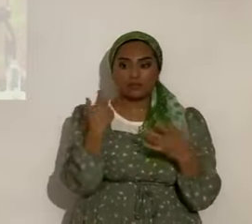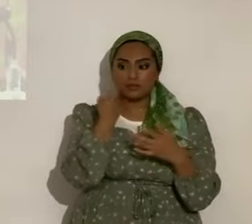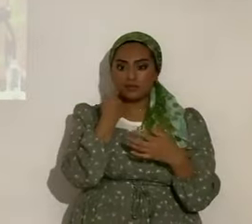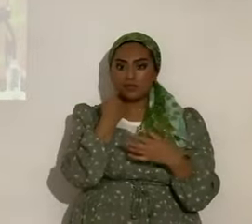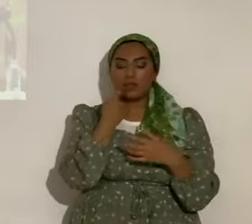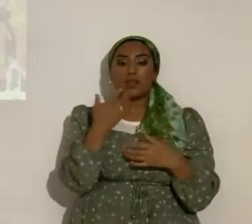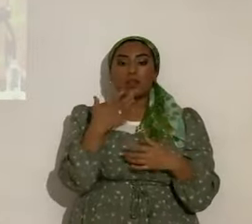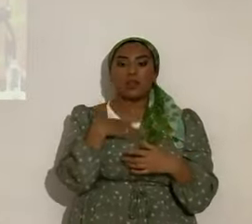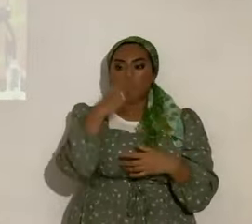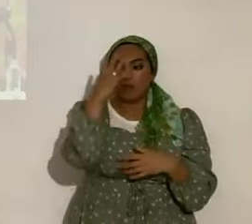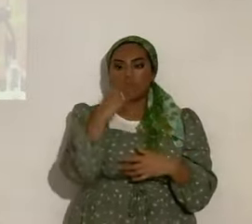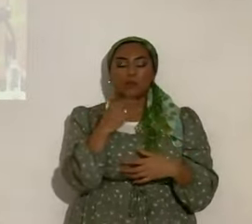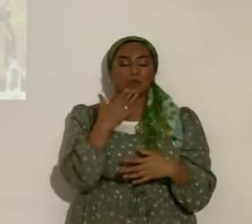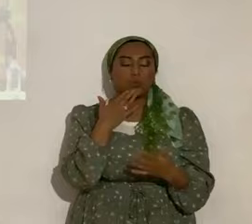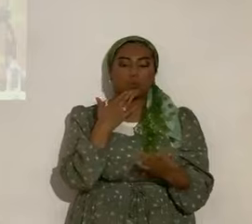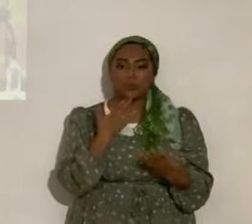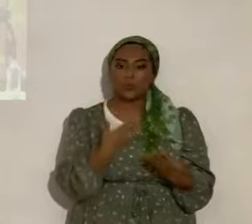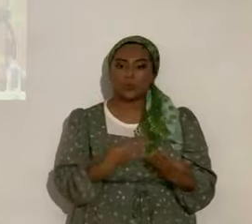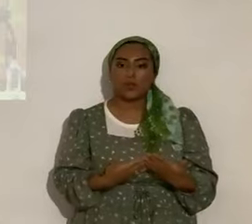mira que dormí como un ángel.